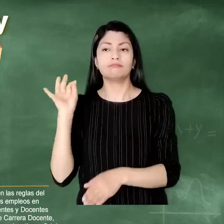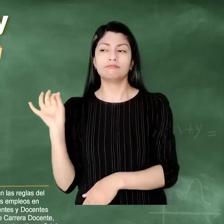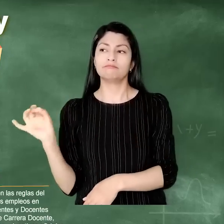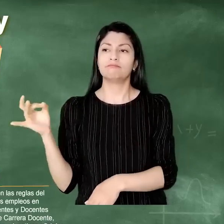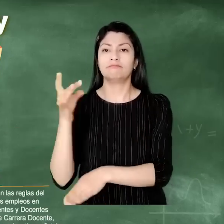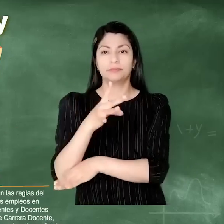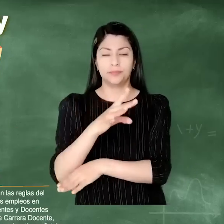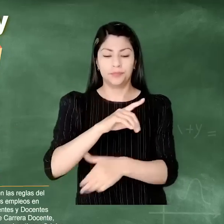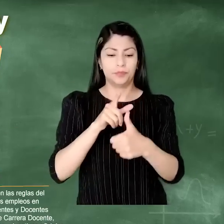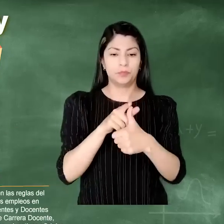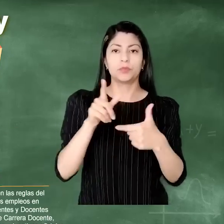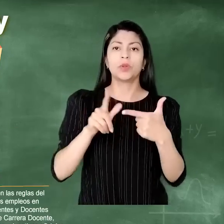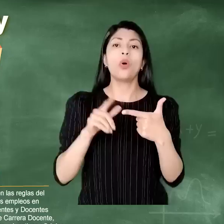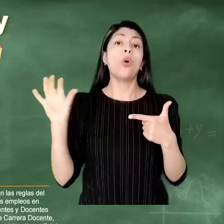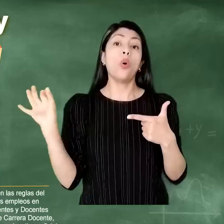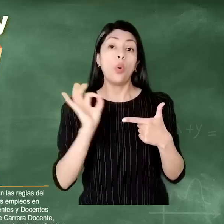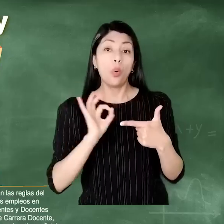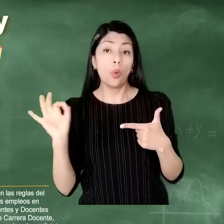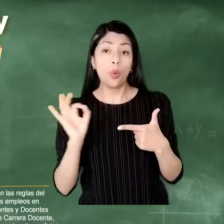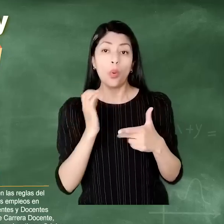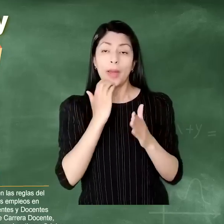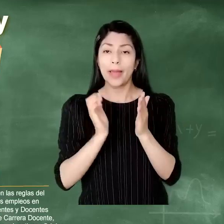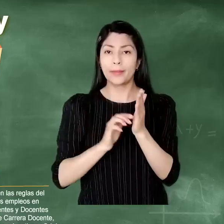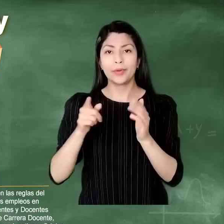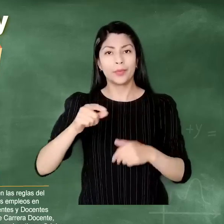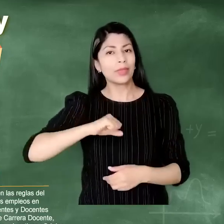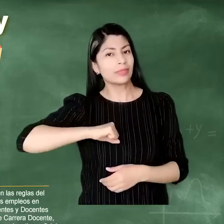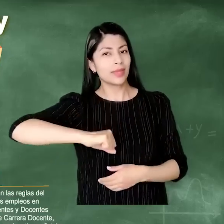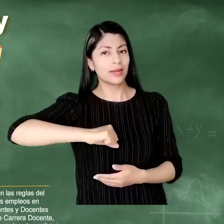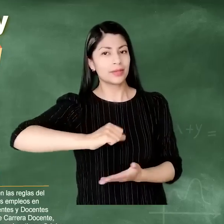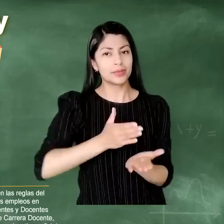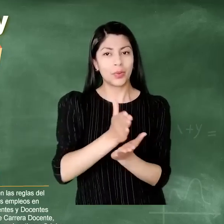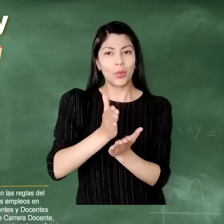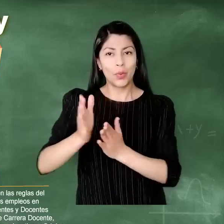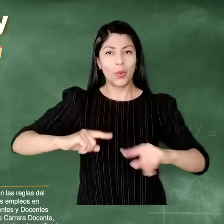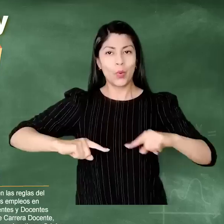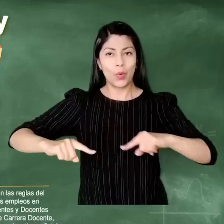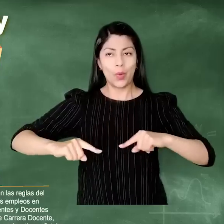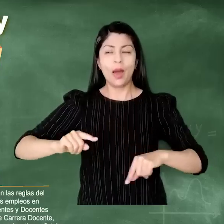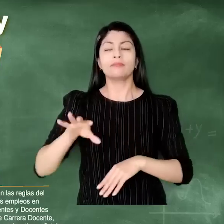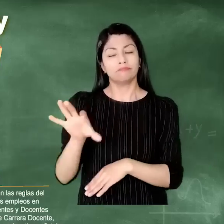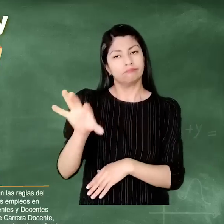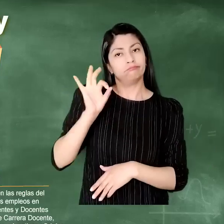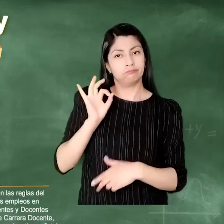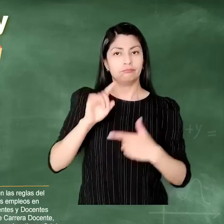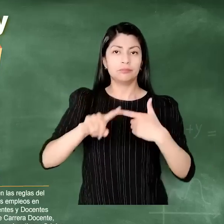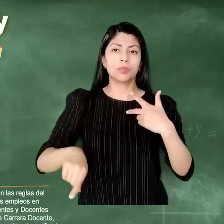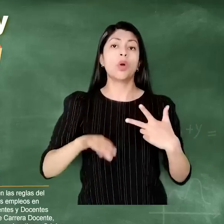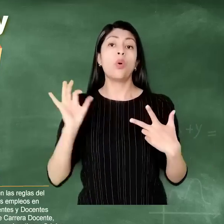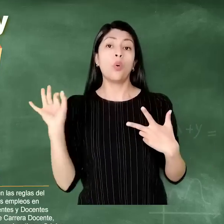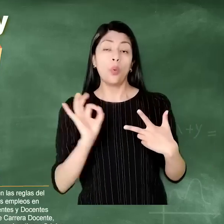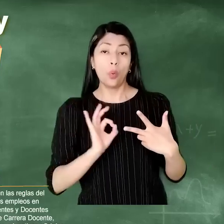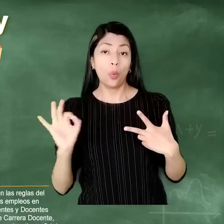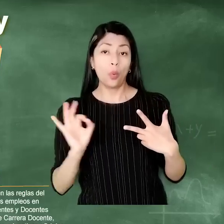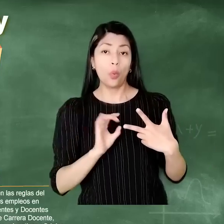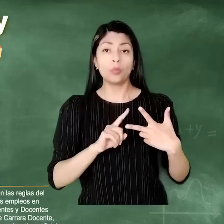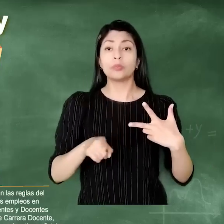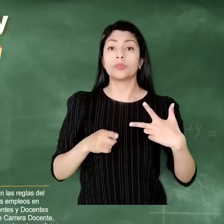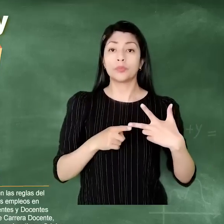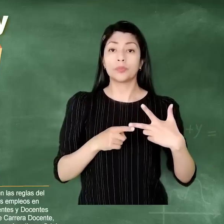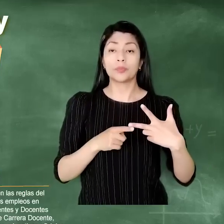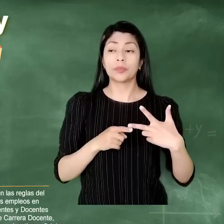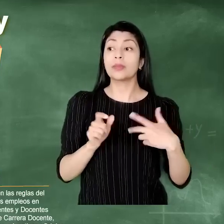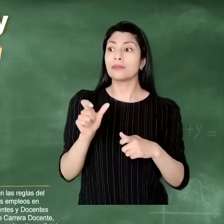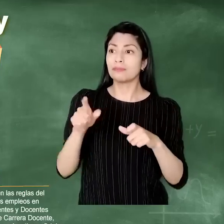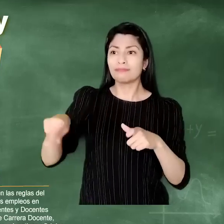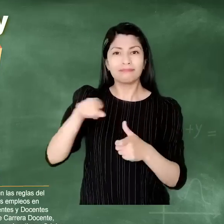de discapacidad. 2. Con quien ostente derechos en carrera administrativa. 3. Con